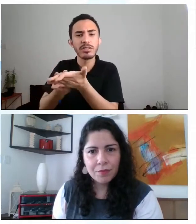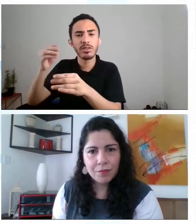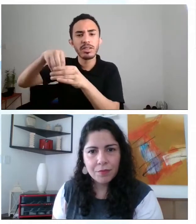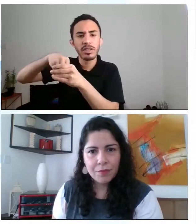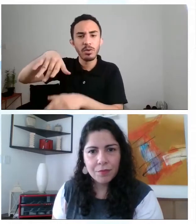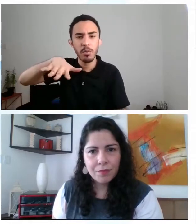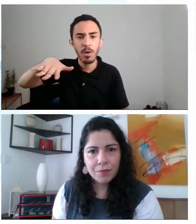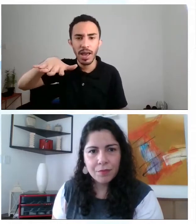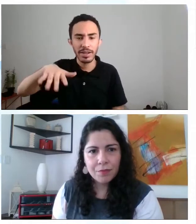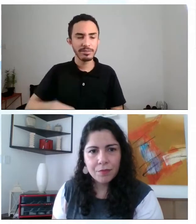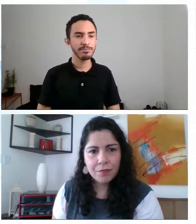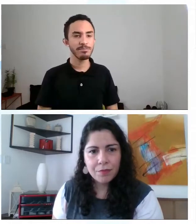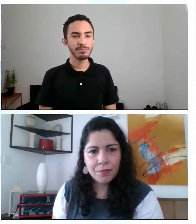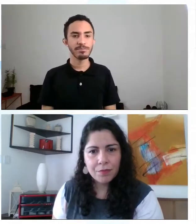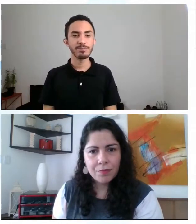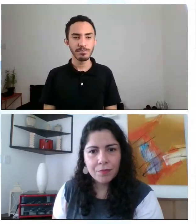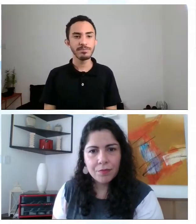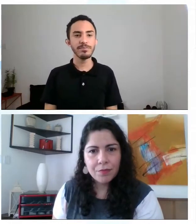E